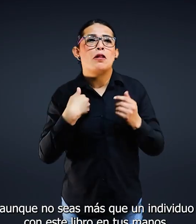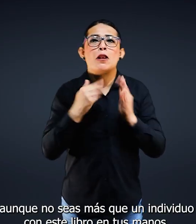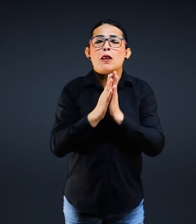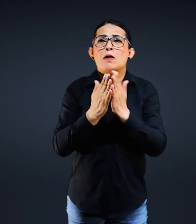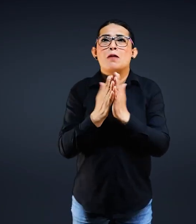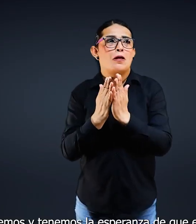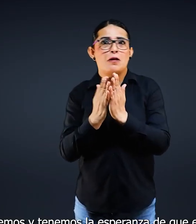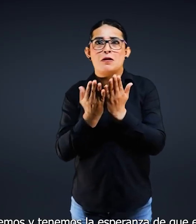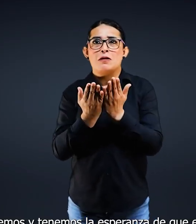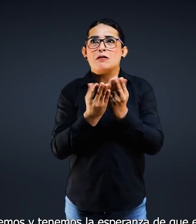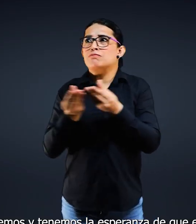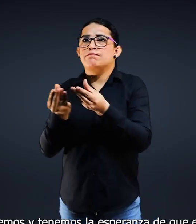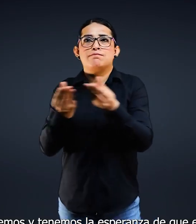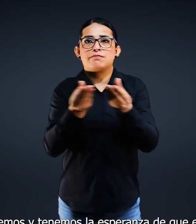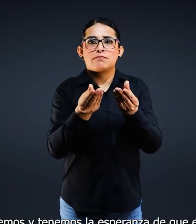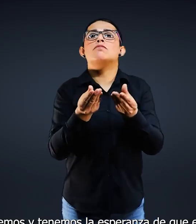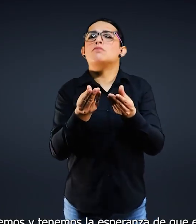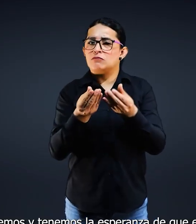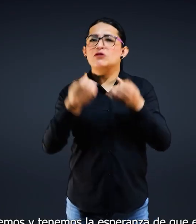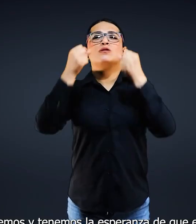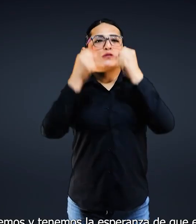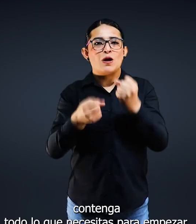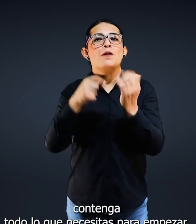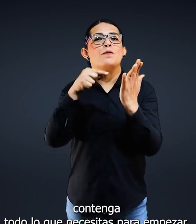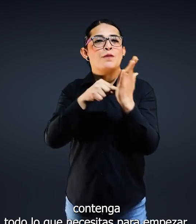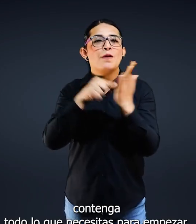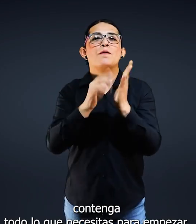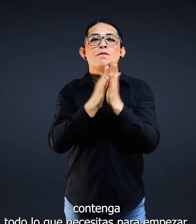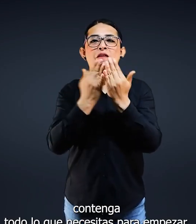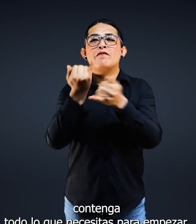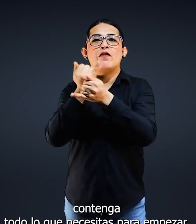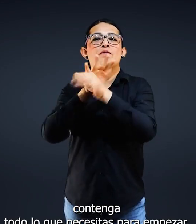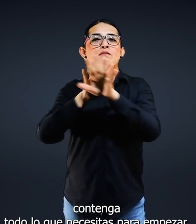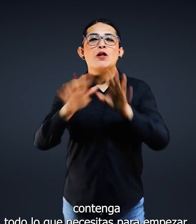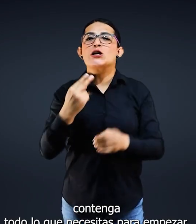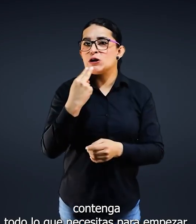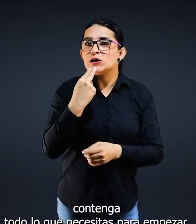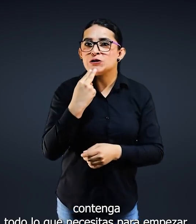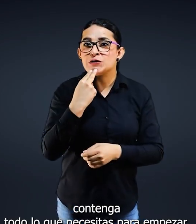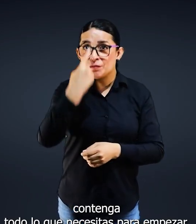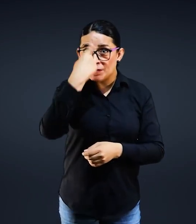manos. Creemos y tenemos la esperanza de que éste contenga todo lo que necesitas para empezar.